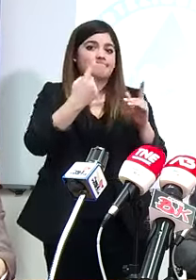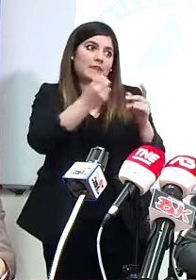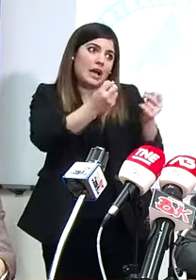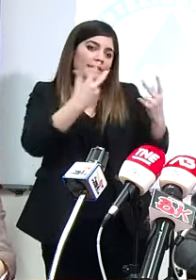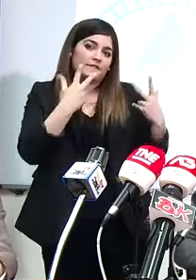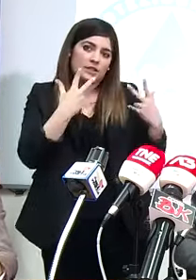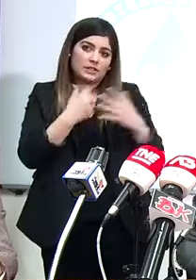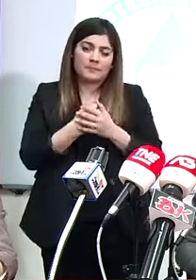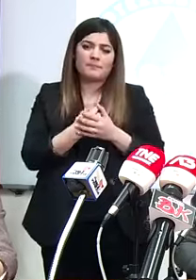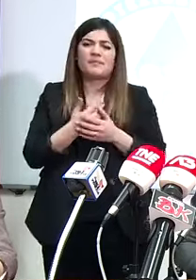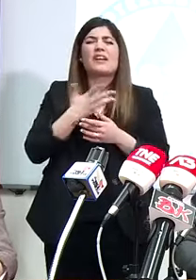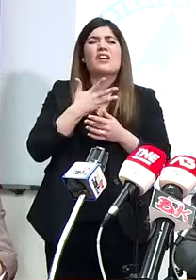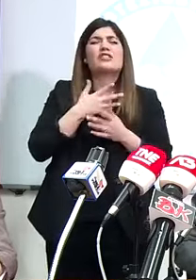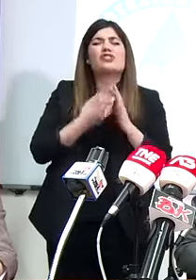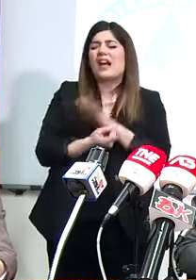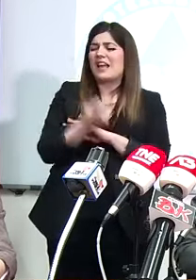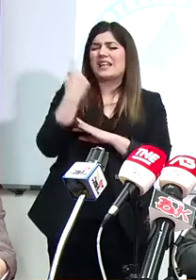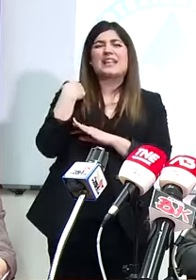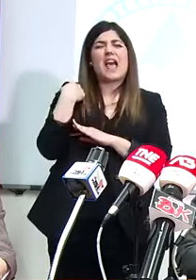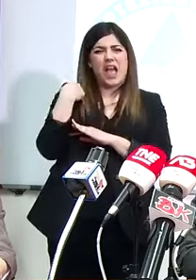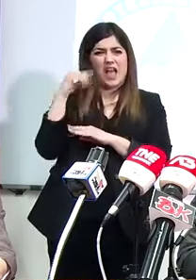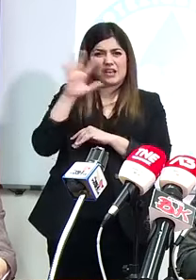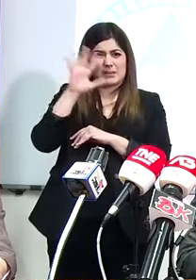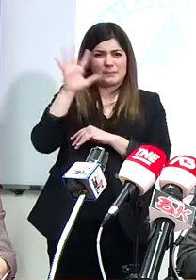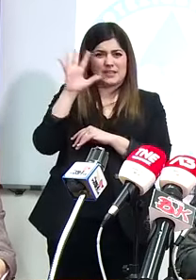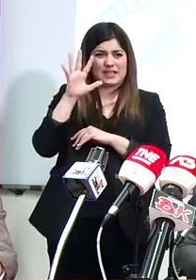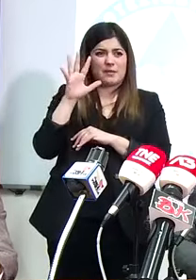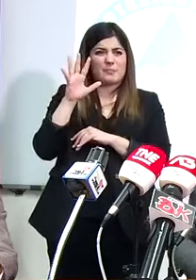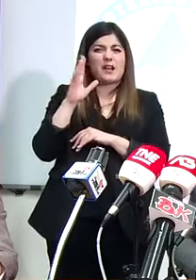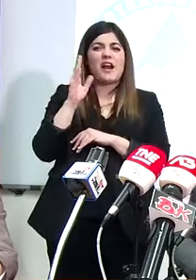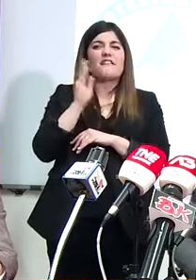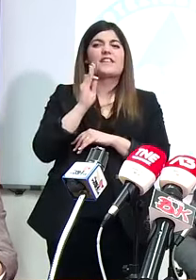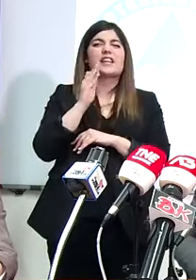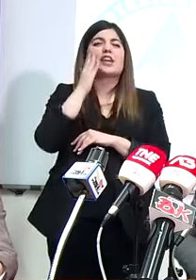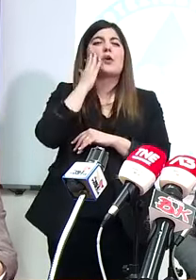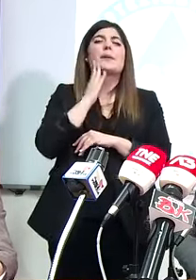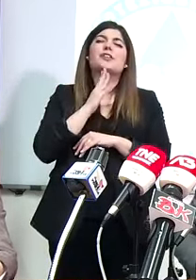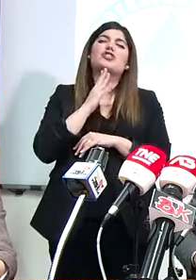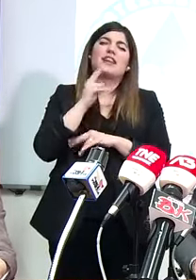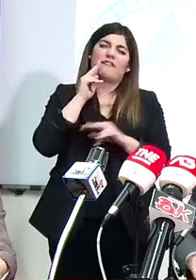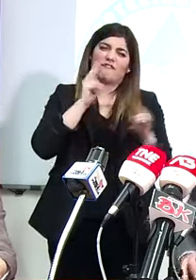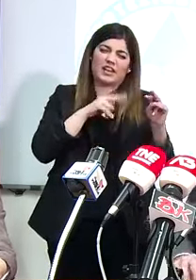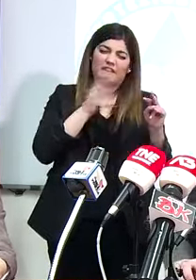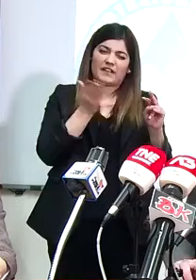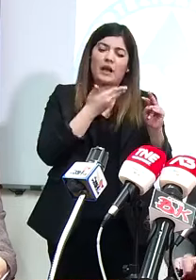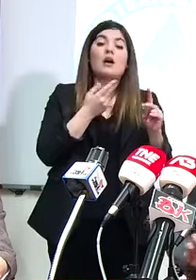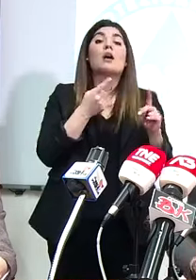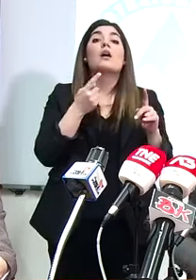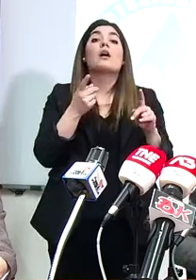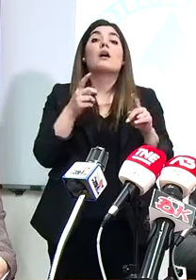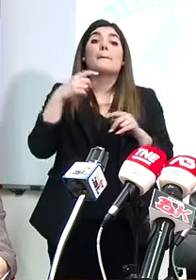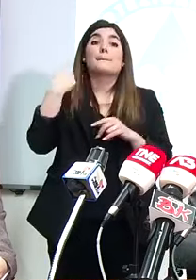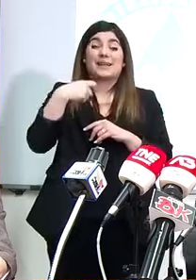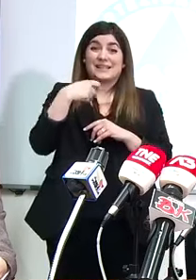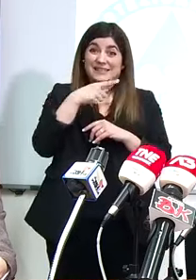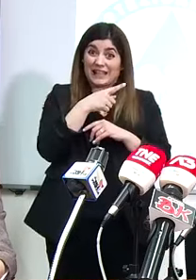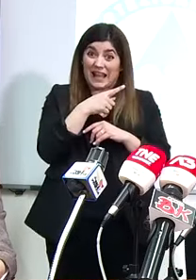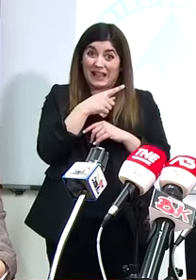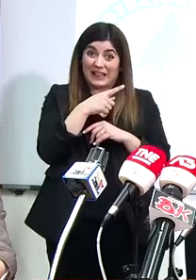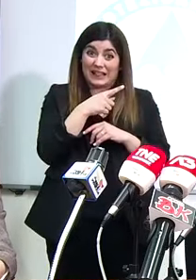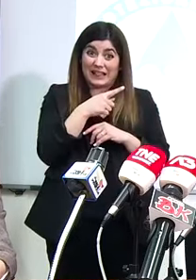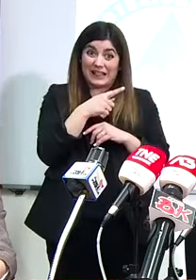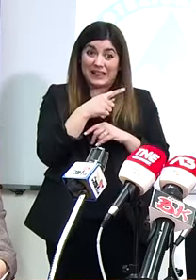addirittura ieri se c'è federico può fare una verifica la presidente tesa e mi ha proprio scritto il giorno se mai